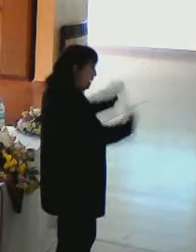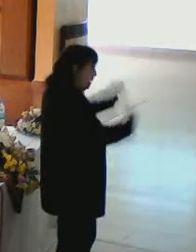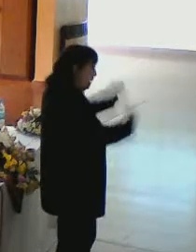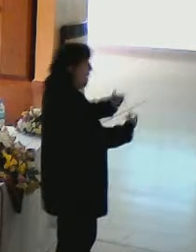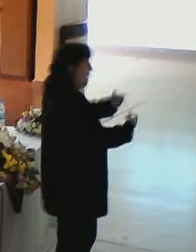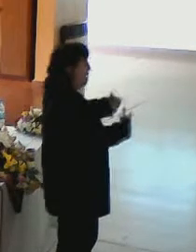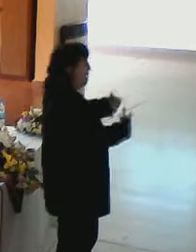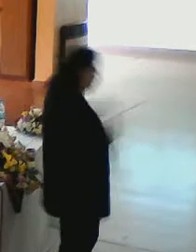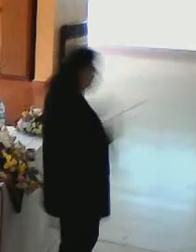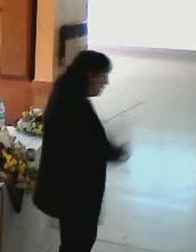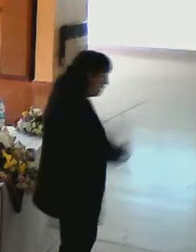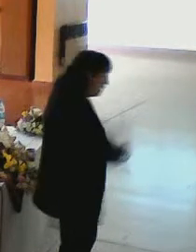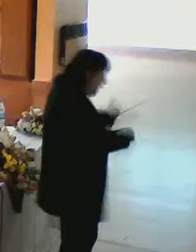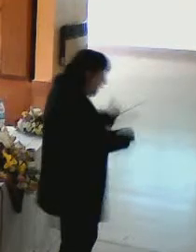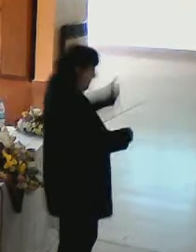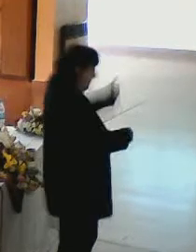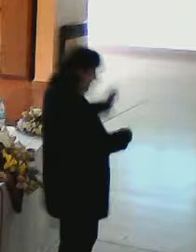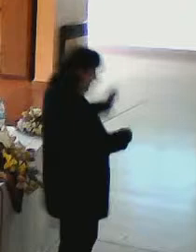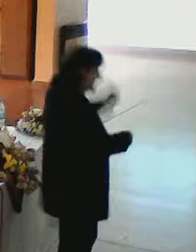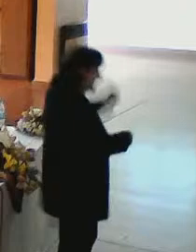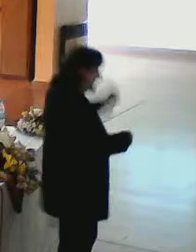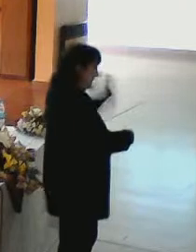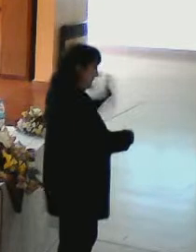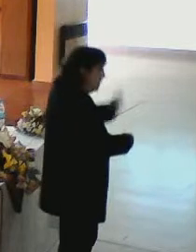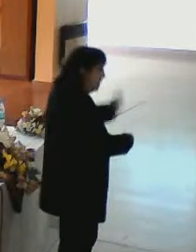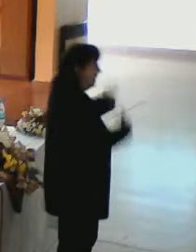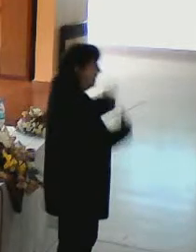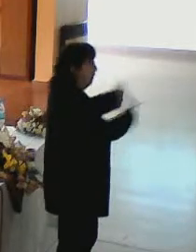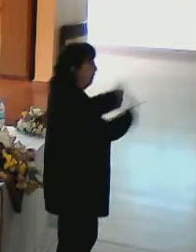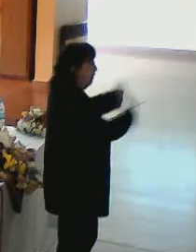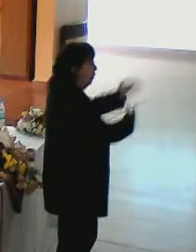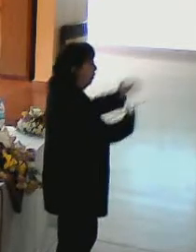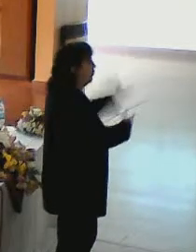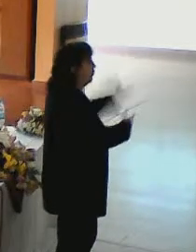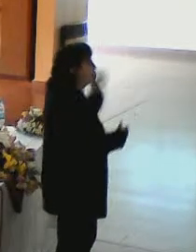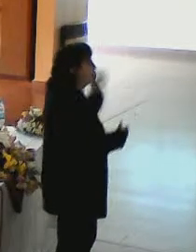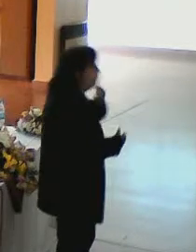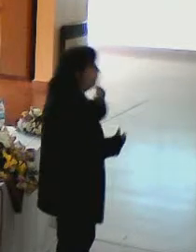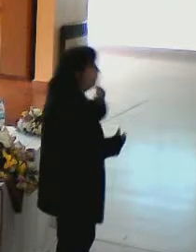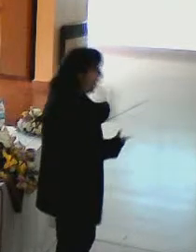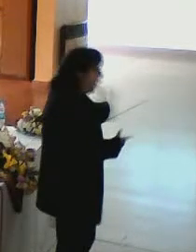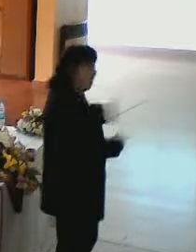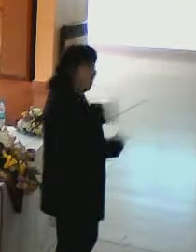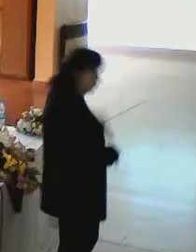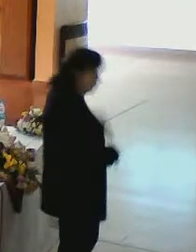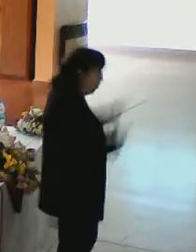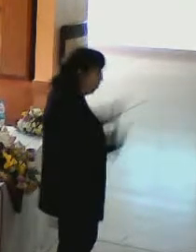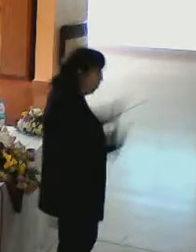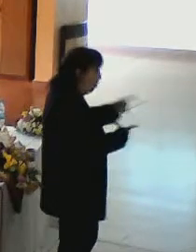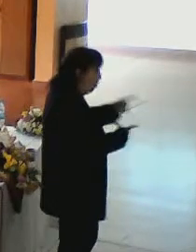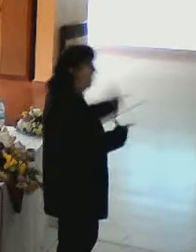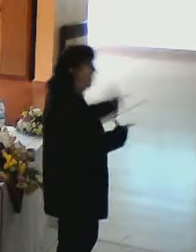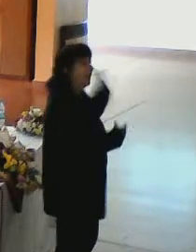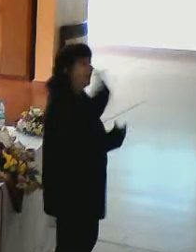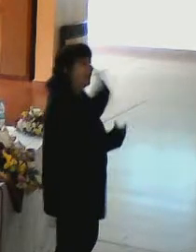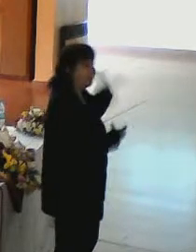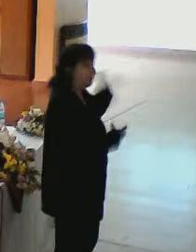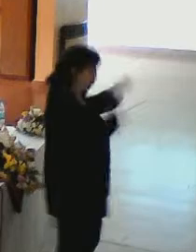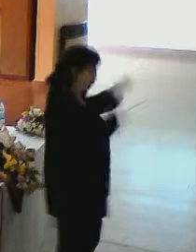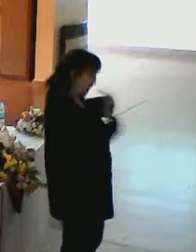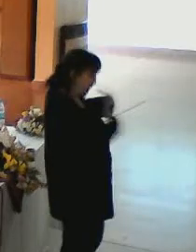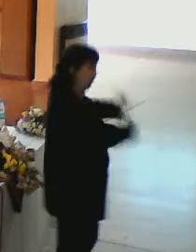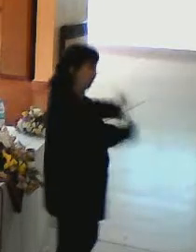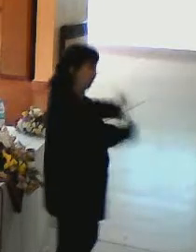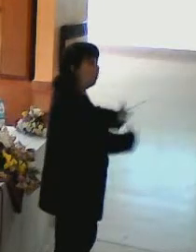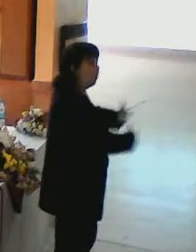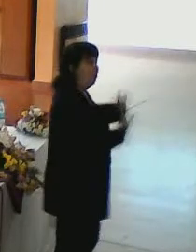fue prematuro, si tuvo alguna idiopatía, como puede ser una rubiola congénita, una toxoplasmosis, una